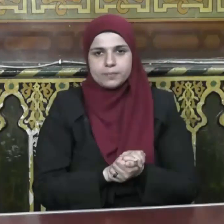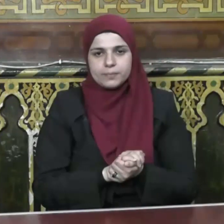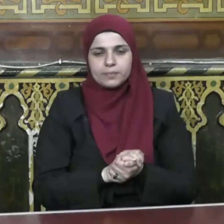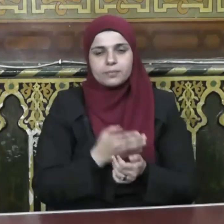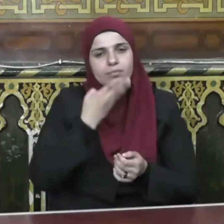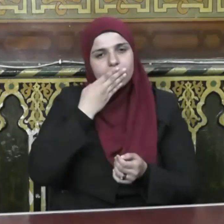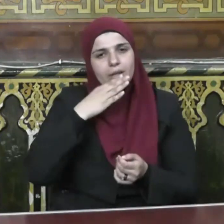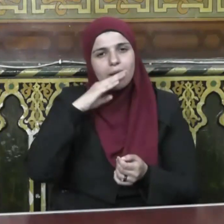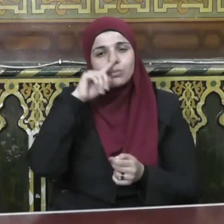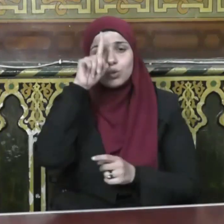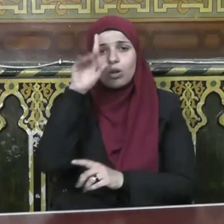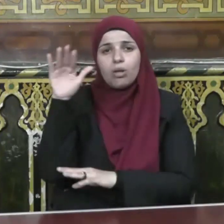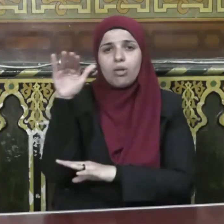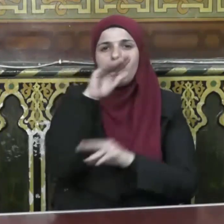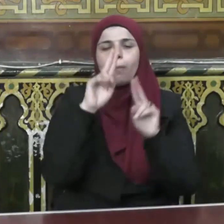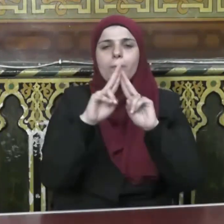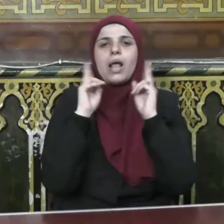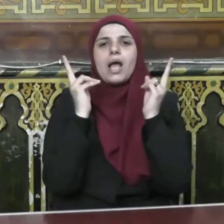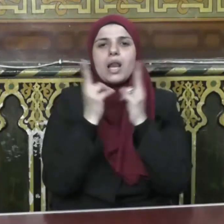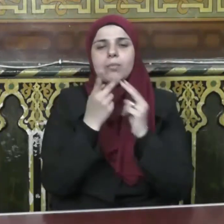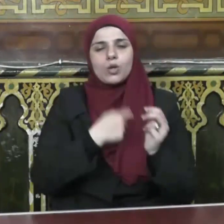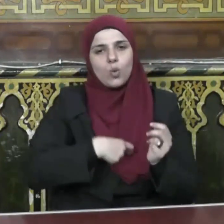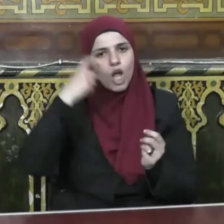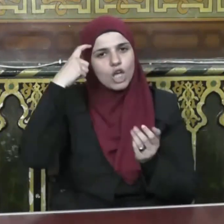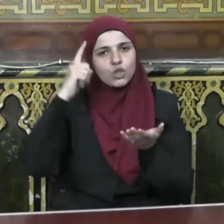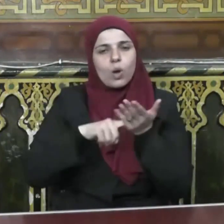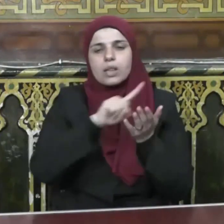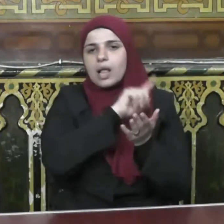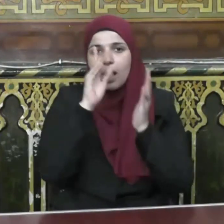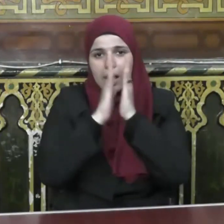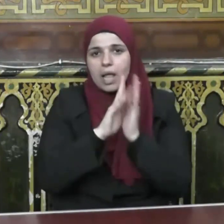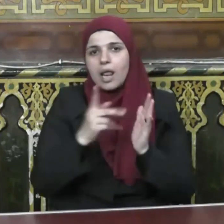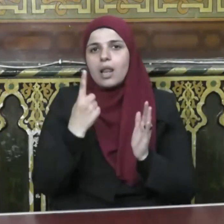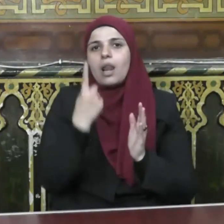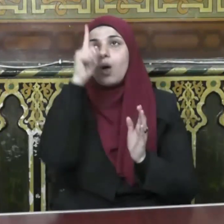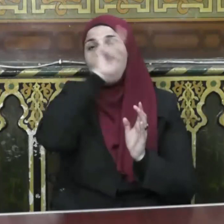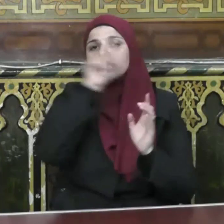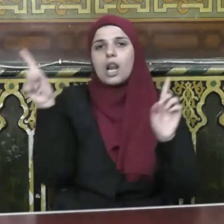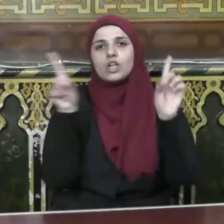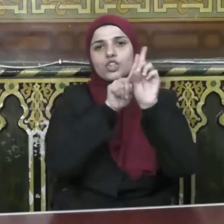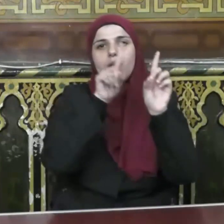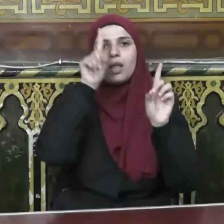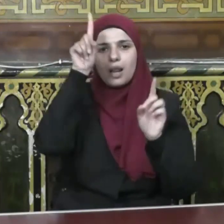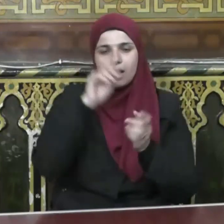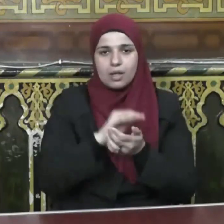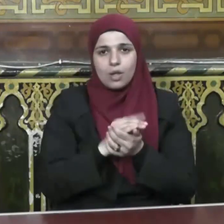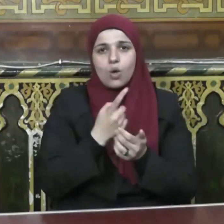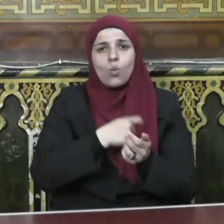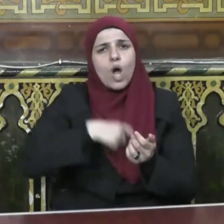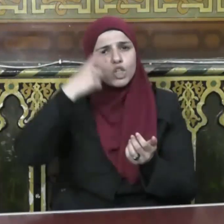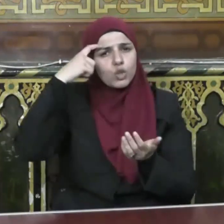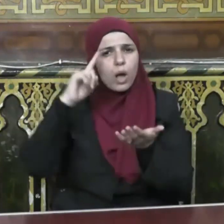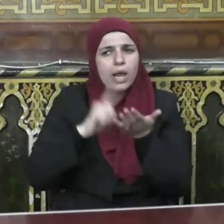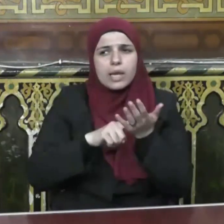الحمد لله رب العالمين، وأشهد أن لا إله إلا الله وحده لا شريك له، وأشهد أن